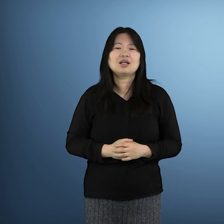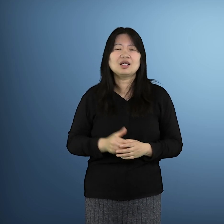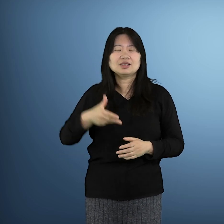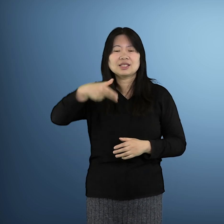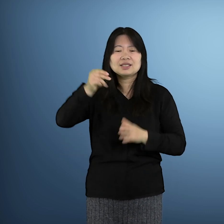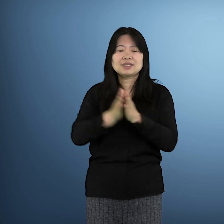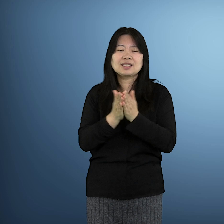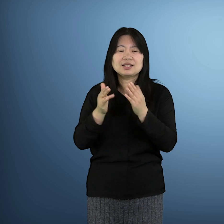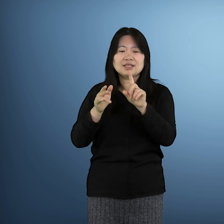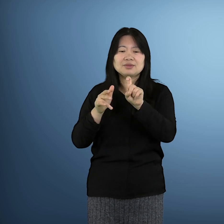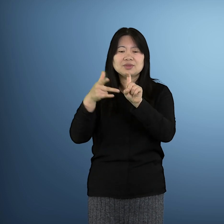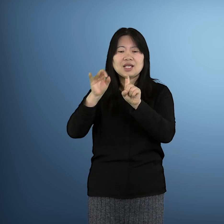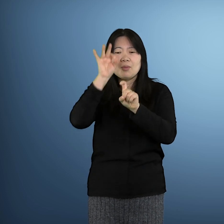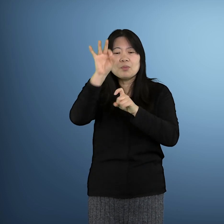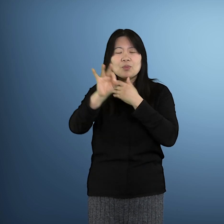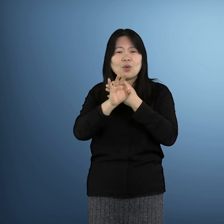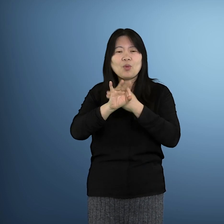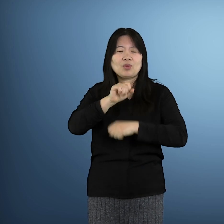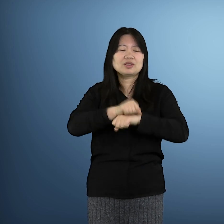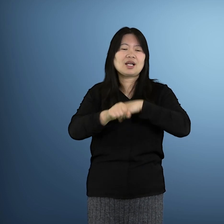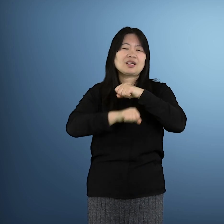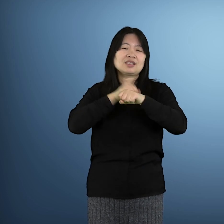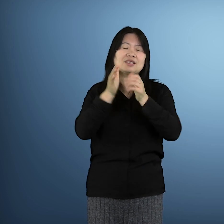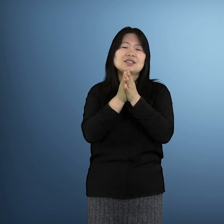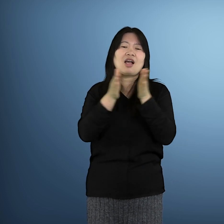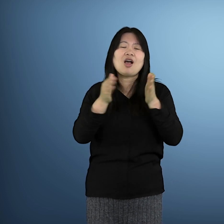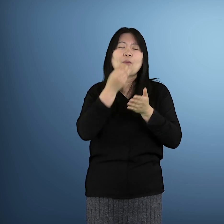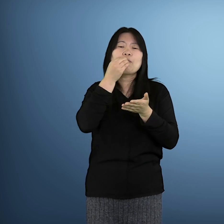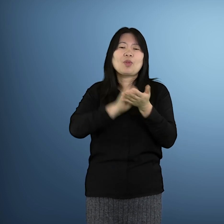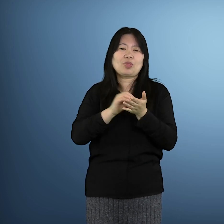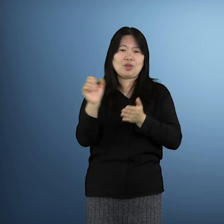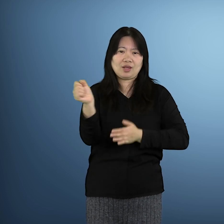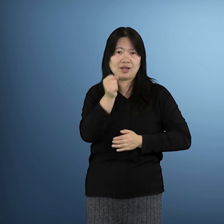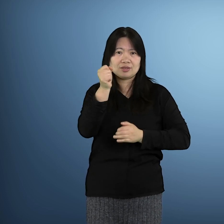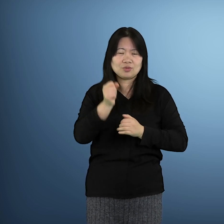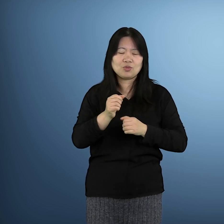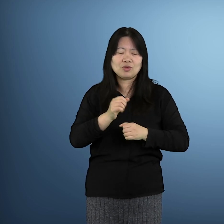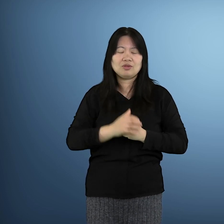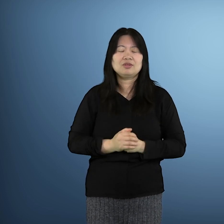창세기 11장에 보면 뭐를 쌓기 시작하죠? 벽돌로